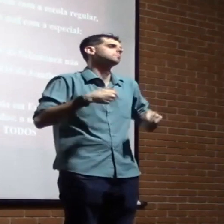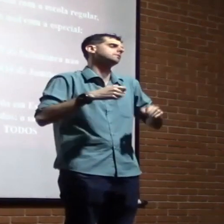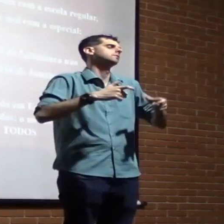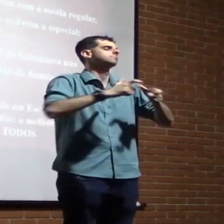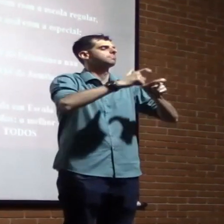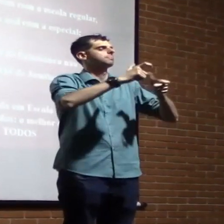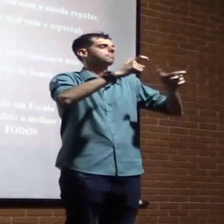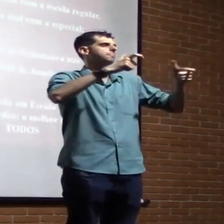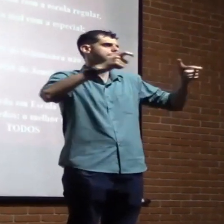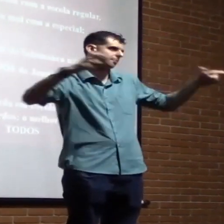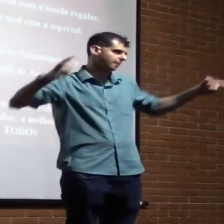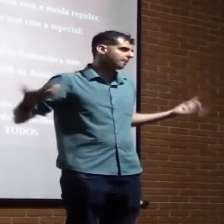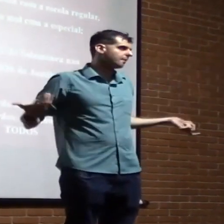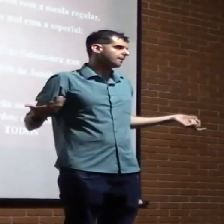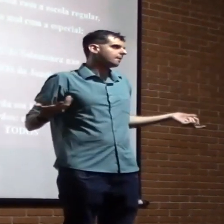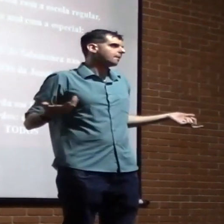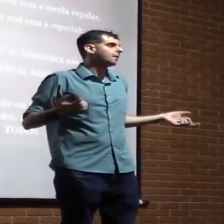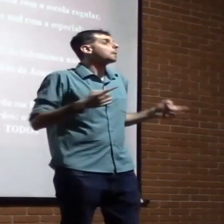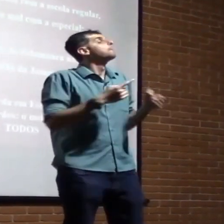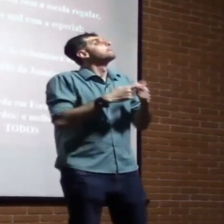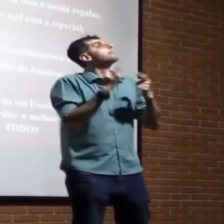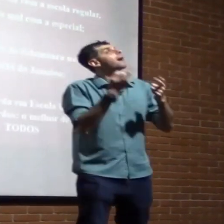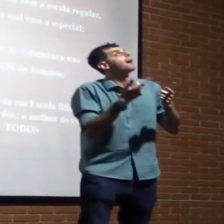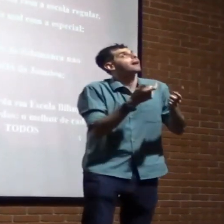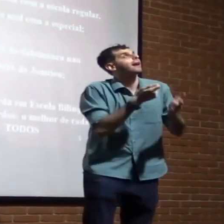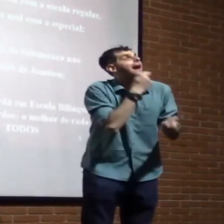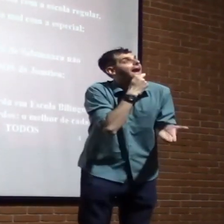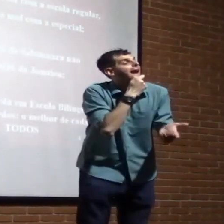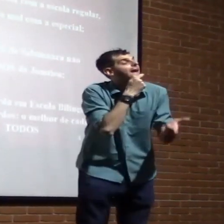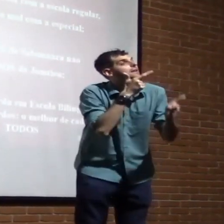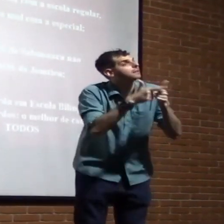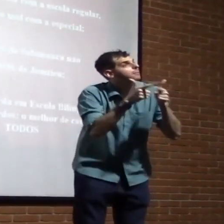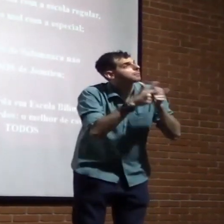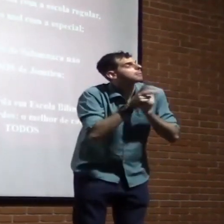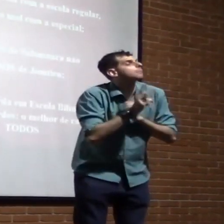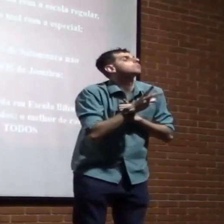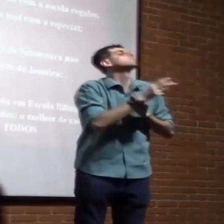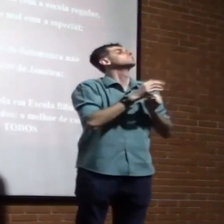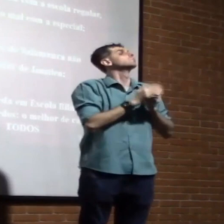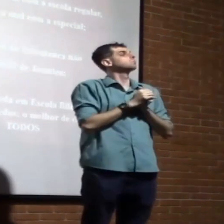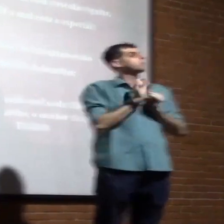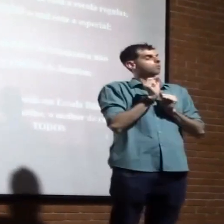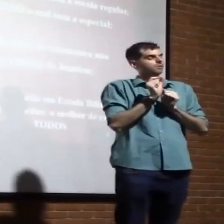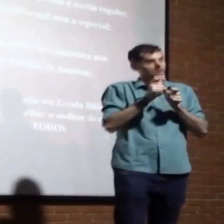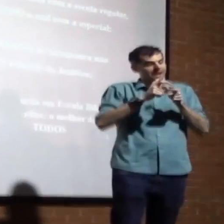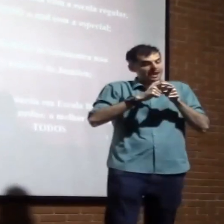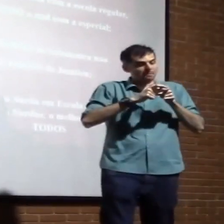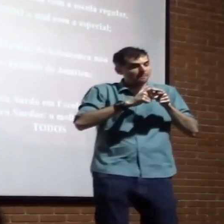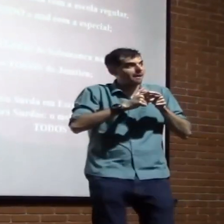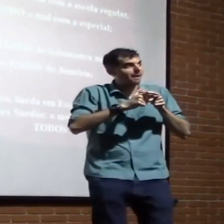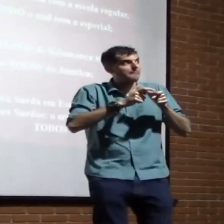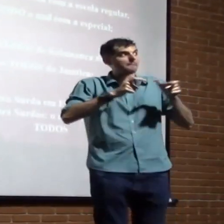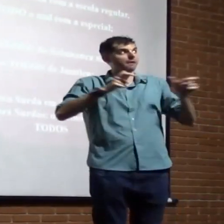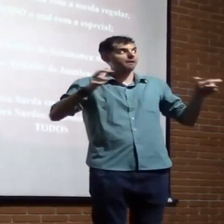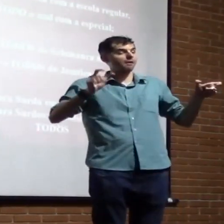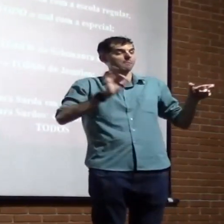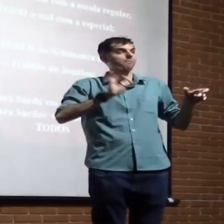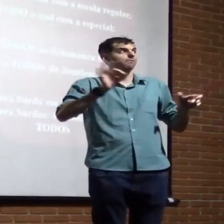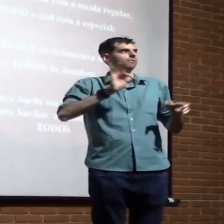realmente falta-se valorizar esse sujeito surdo nesse espaço também. E aí o problema é justamente esse,